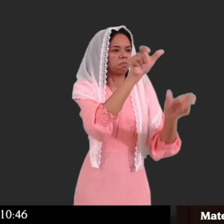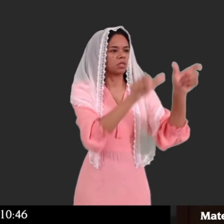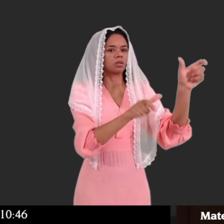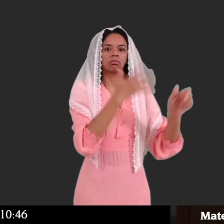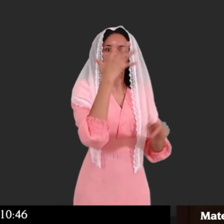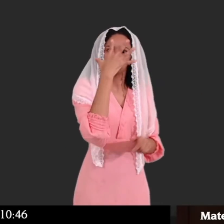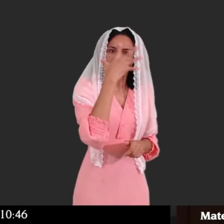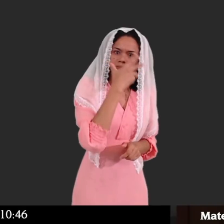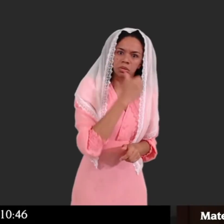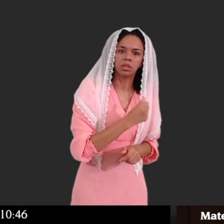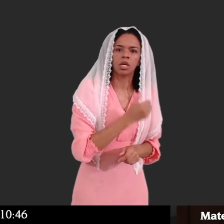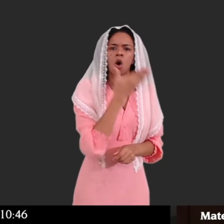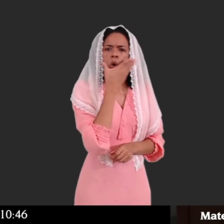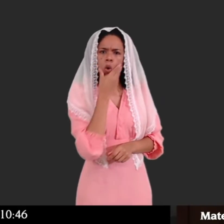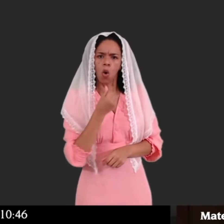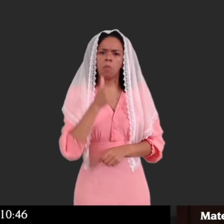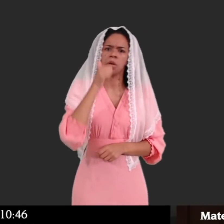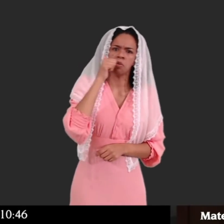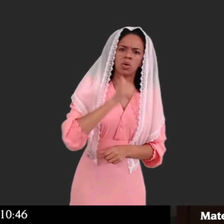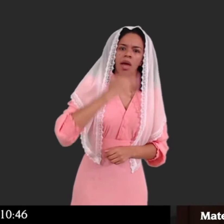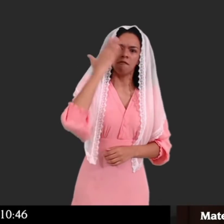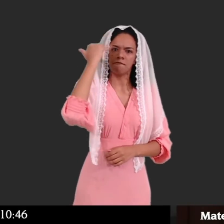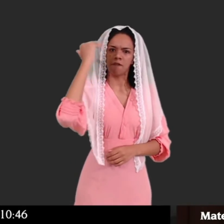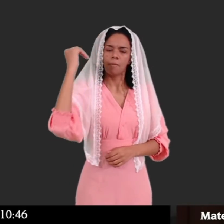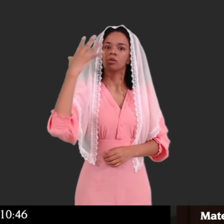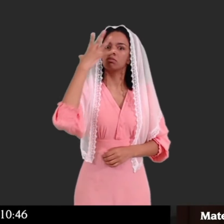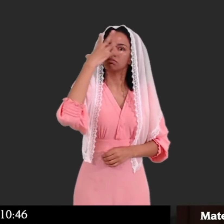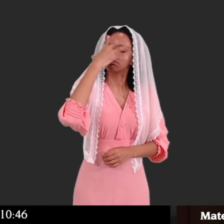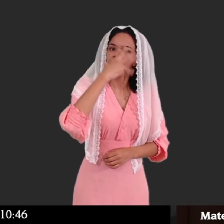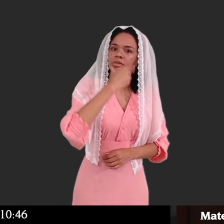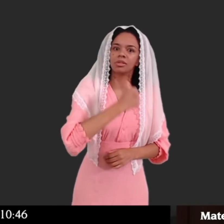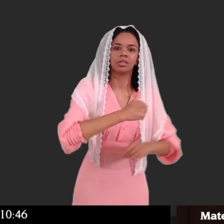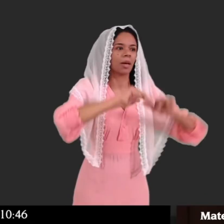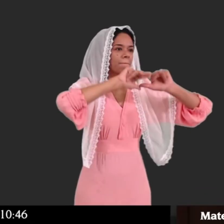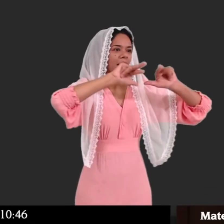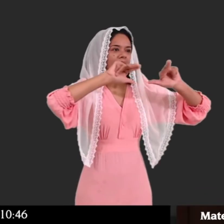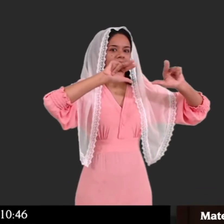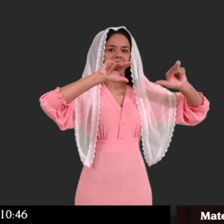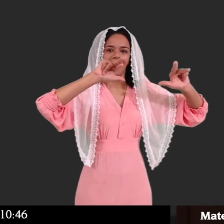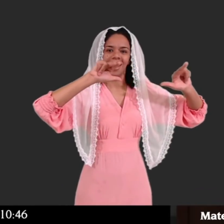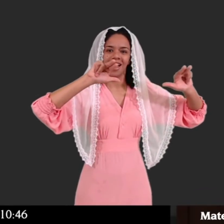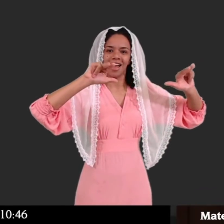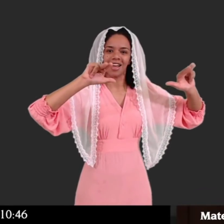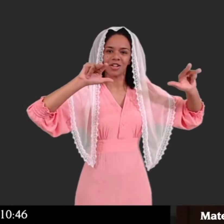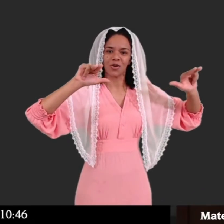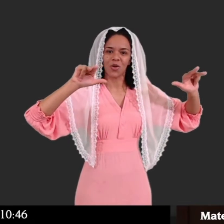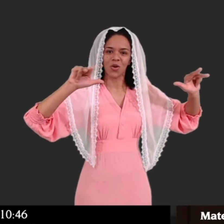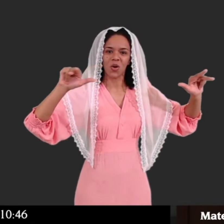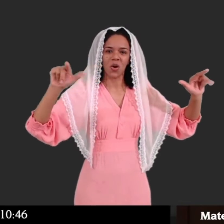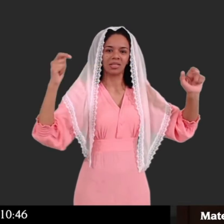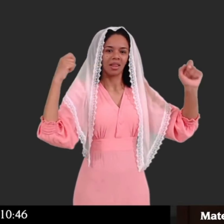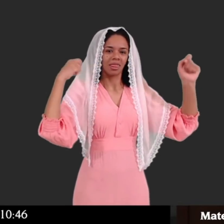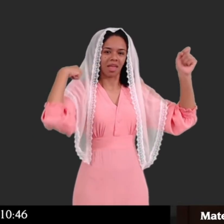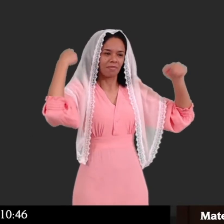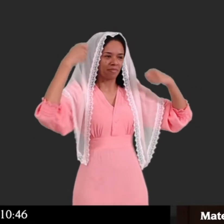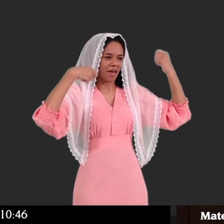mulheres lindas, nas passarelas, nos cinemas, tantas coisas, nas baladas, mas o que será que tem lá